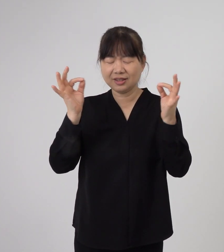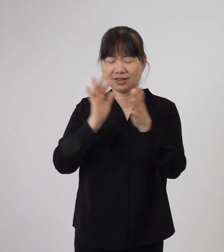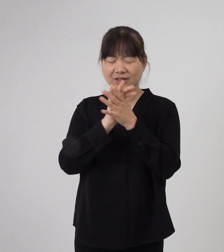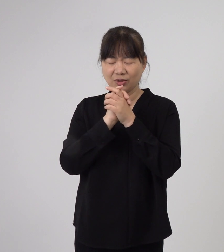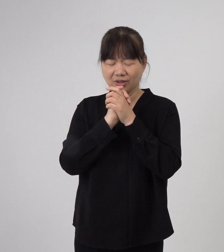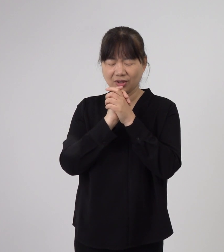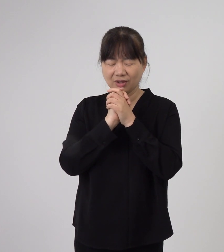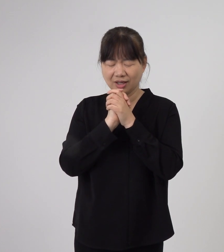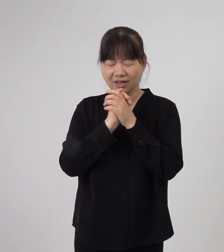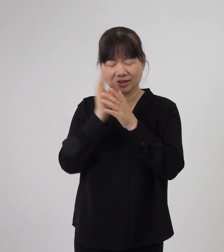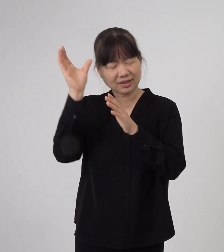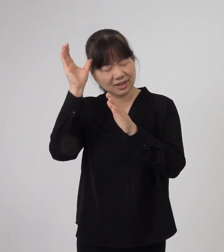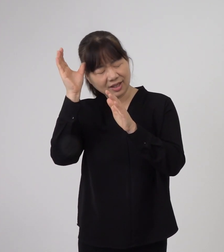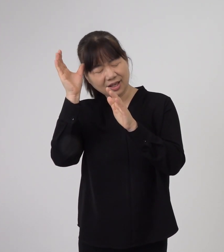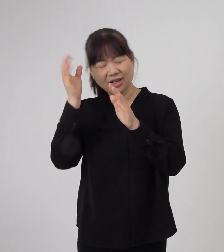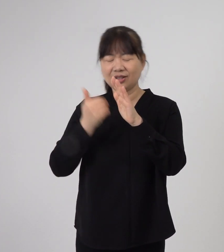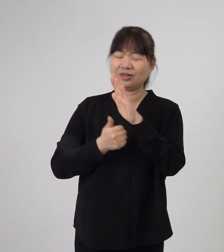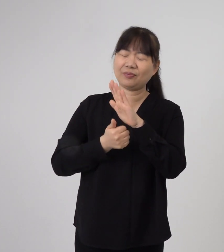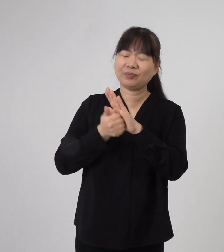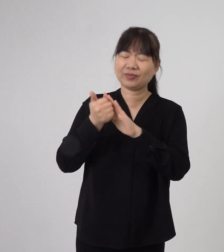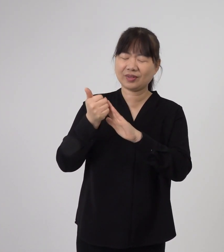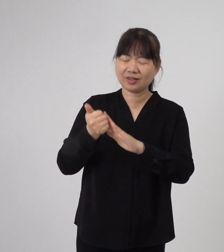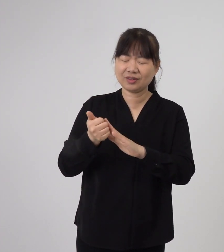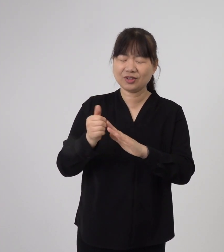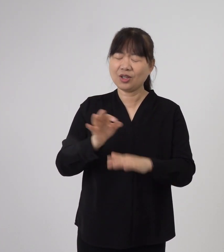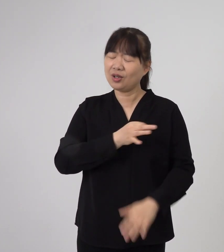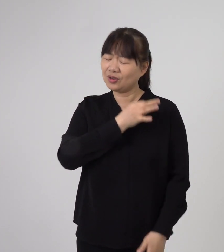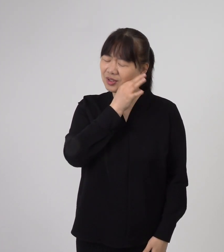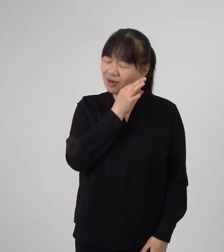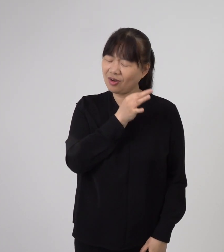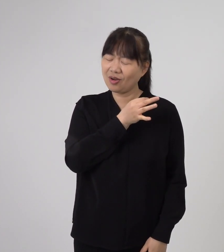간절한 기대와 소망